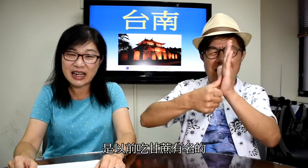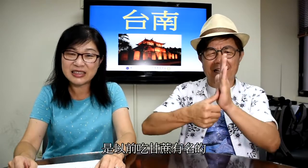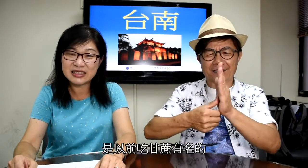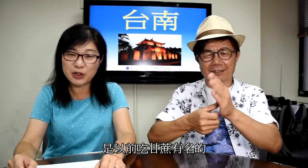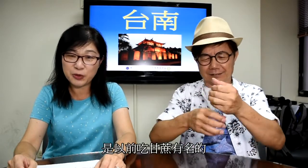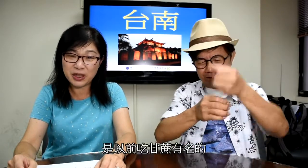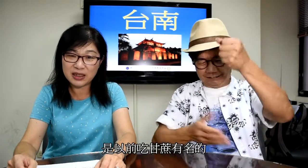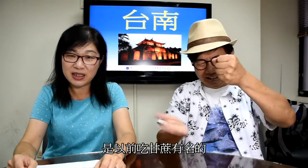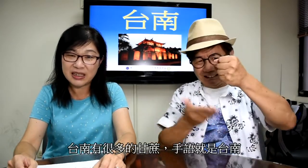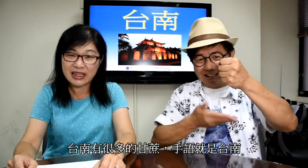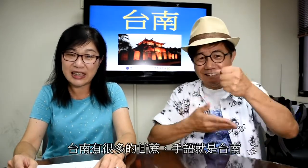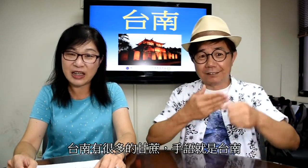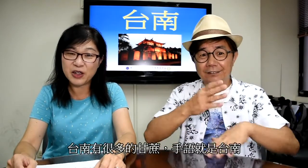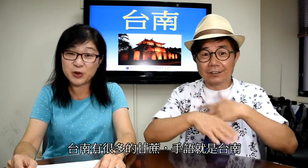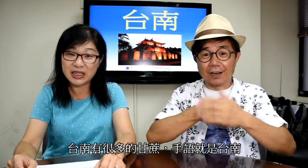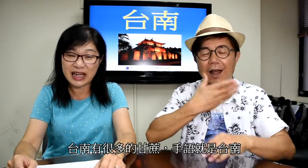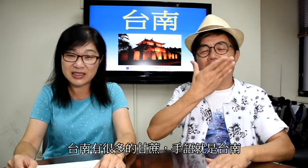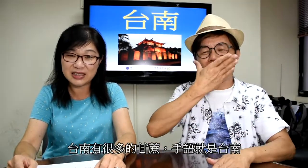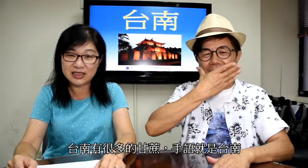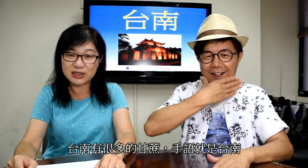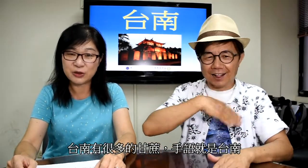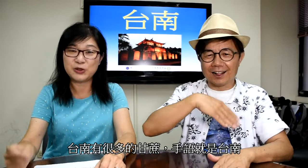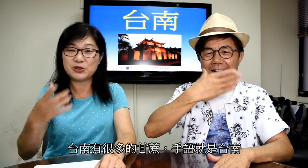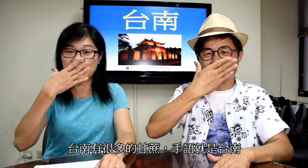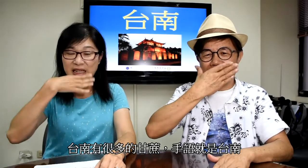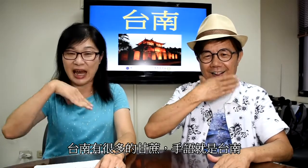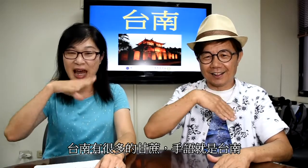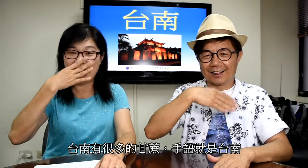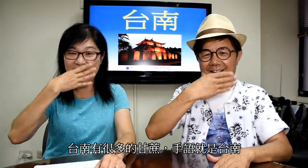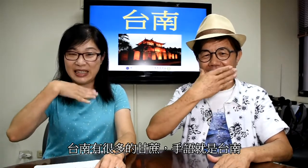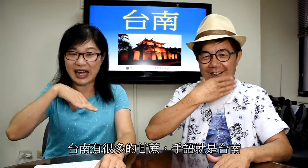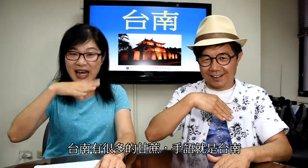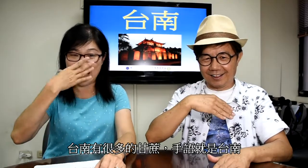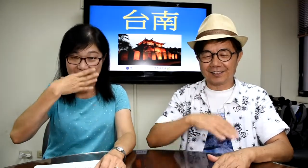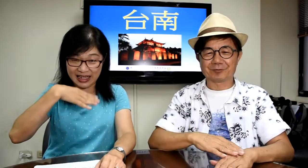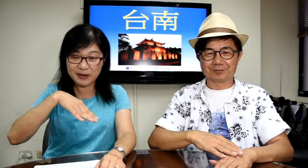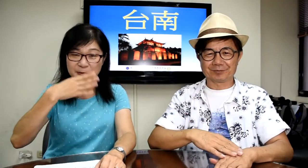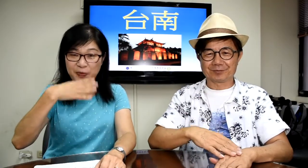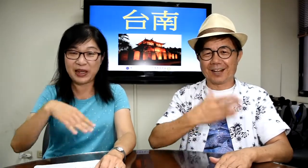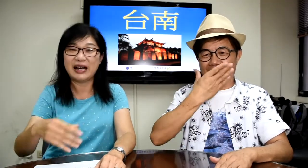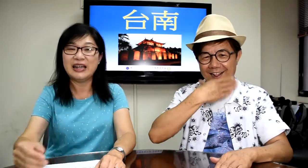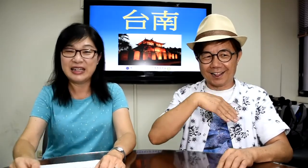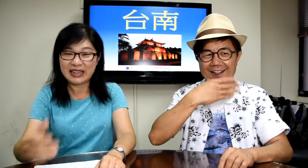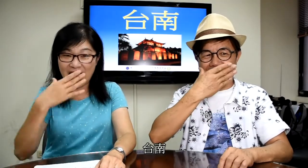蔗有名的，台南有很多的甘蔗，手语就是台南，